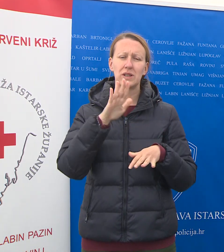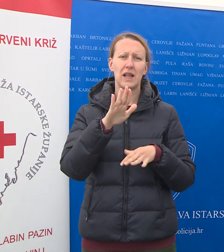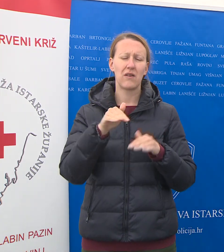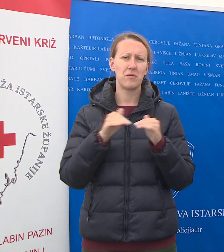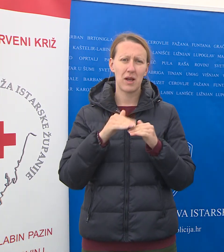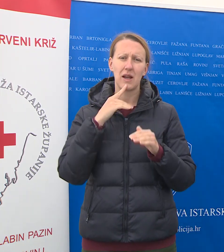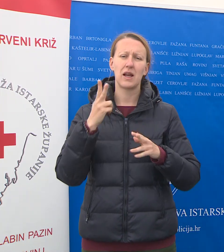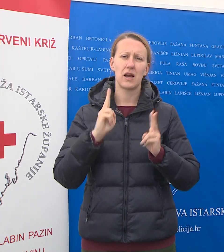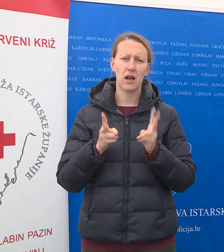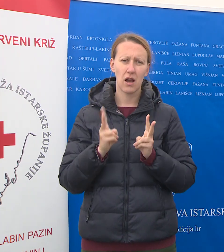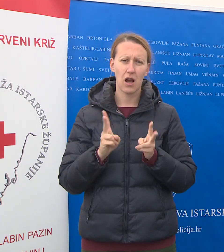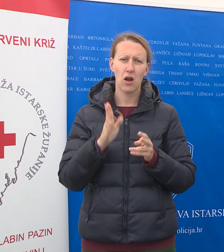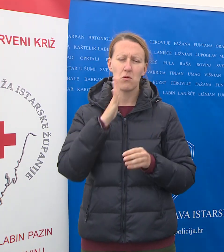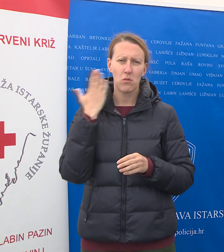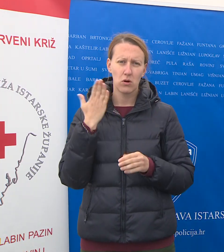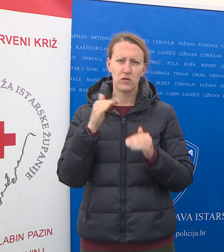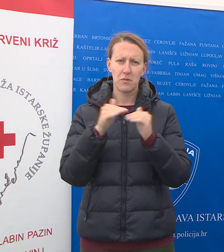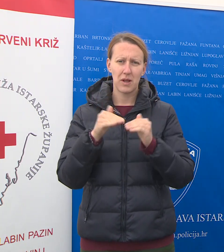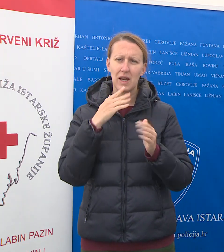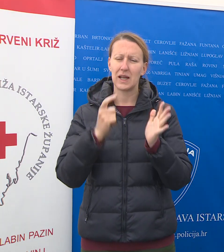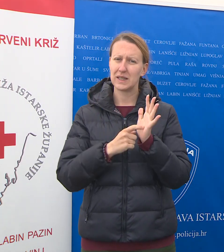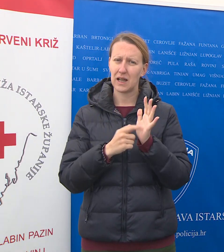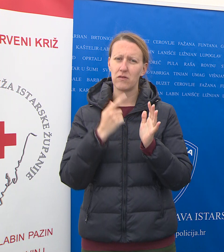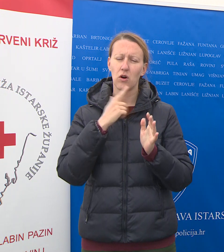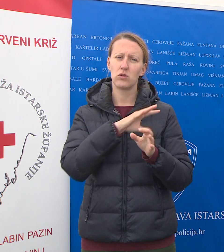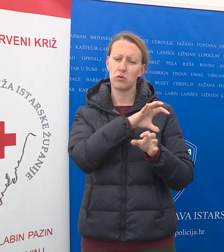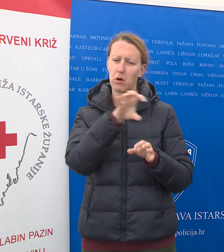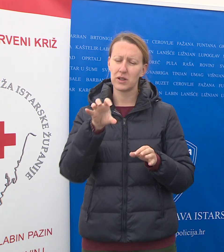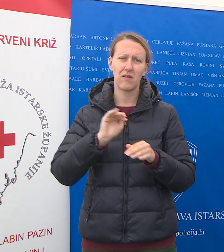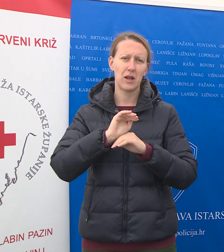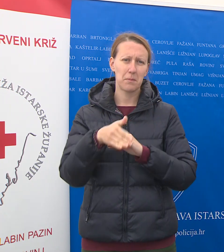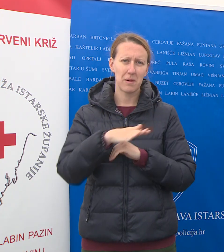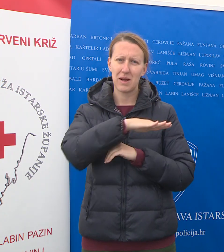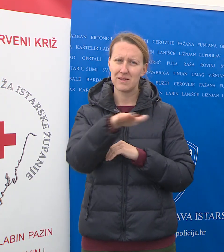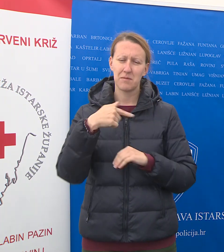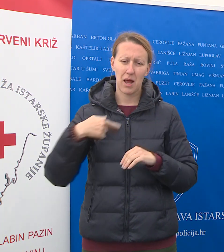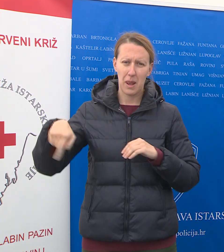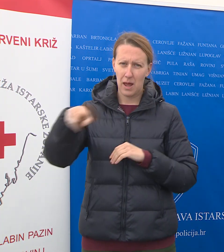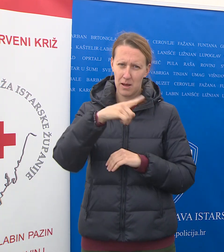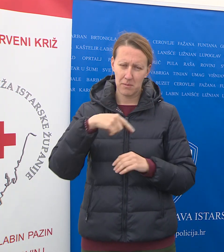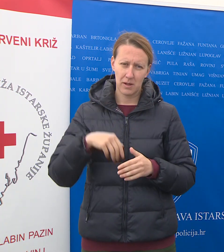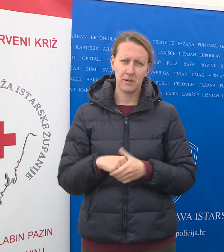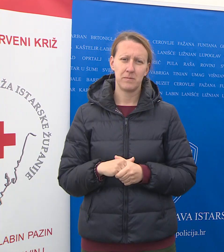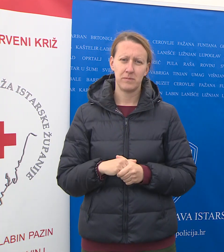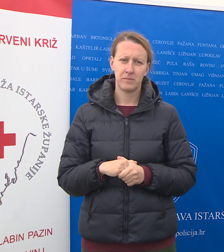njihovim mjerama i načinom poštivanja mjera i zahtjeva koji su postavljeni prema svima nama.